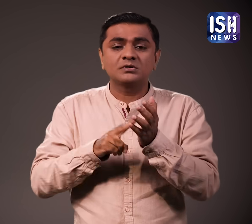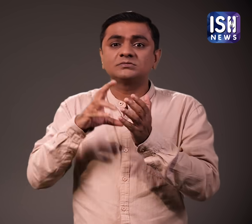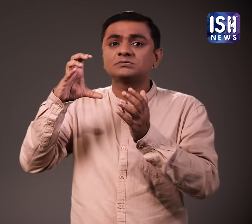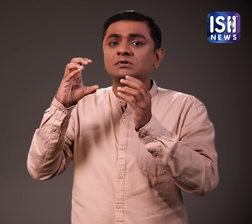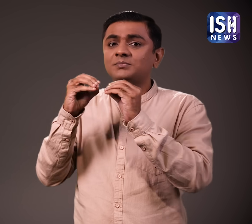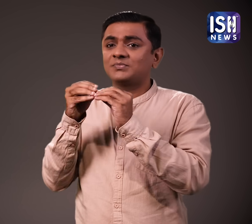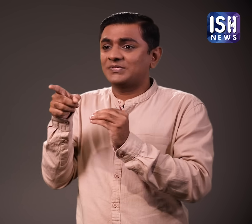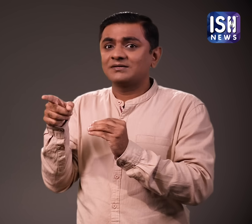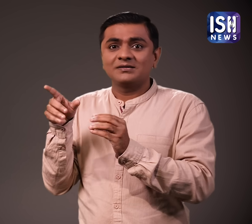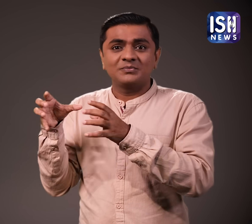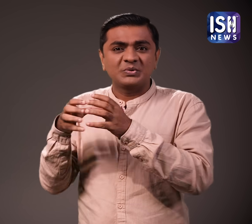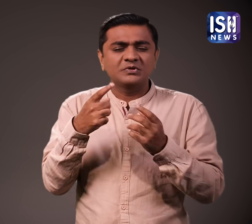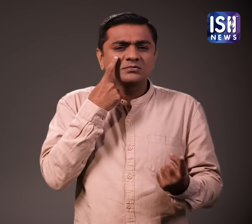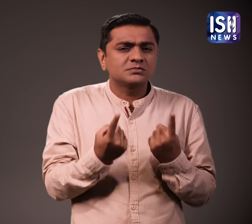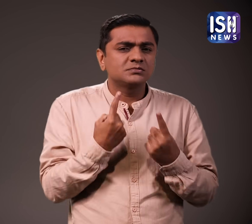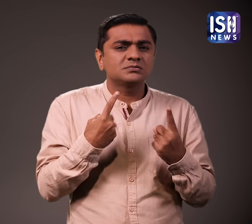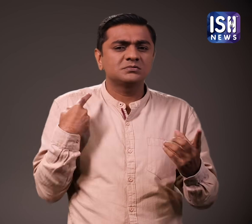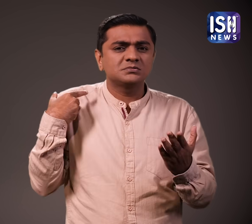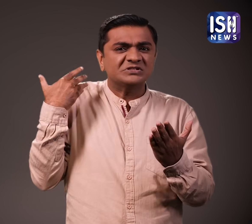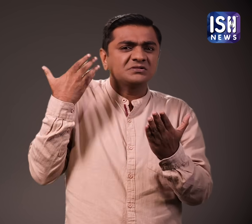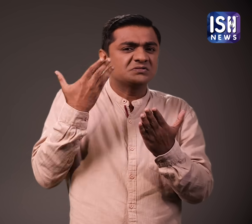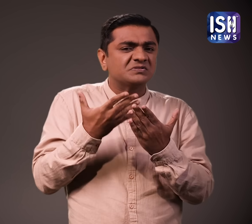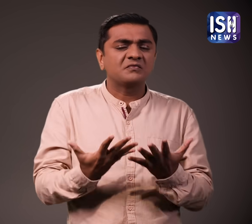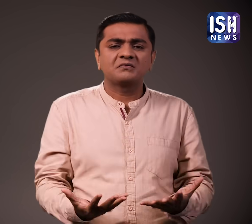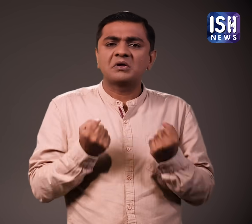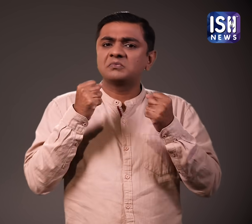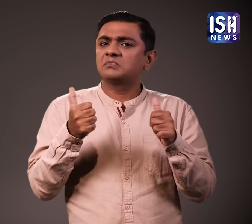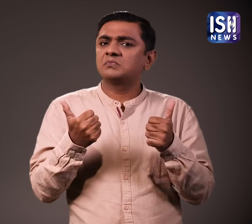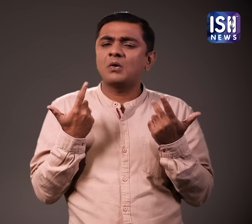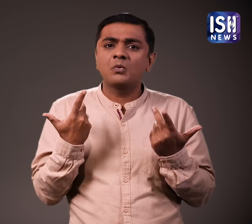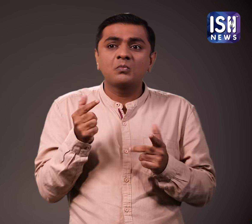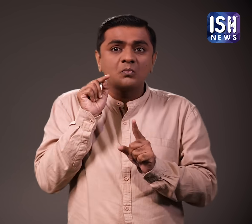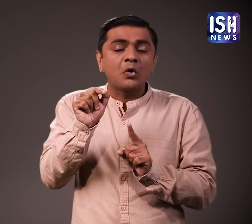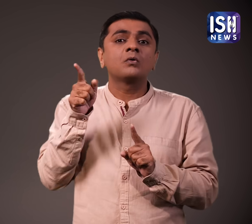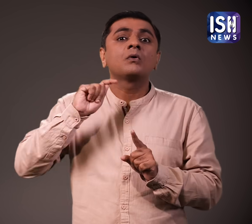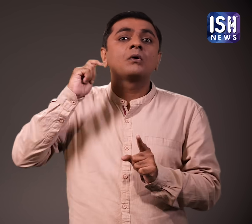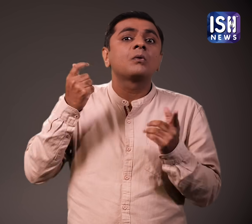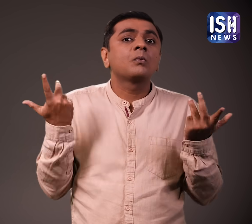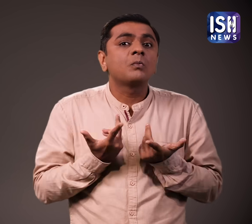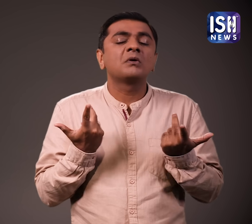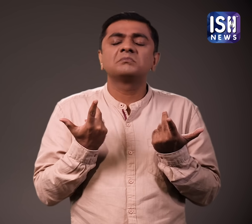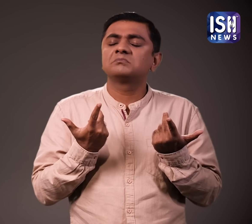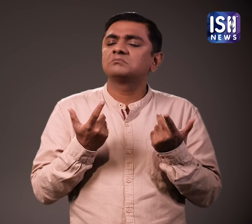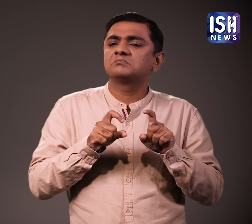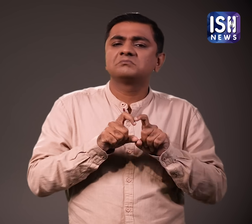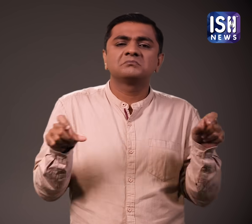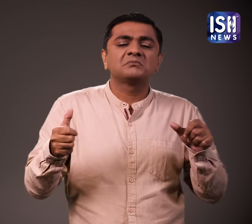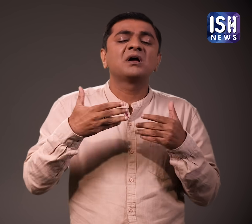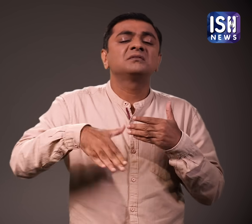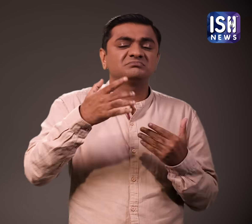जा रहा है। तीनों एजंसिया मामले की जाच कर रही है, इसके बावजूत कोई नतीजा नहीं निकला है और जाच